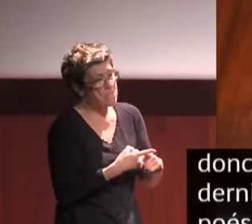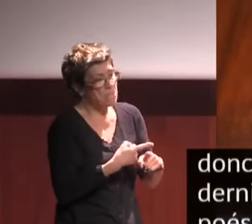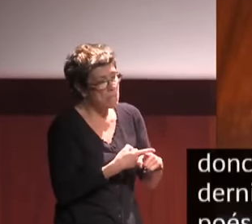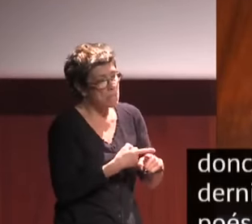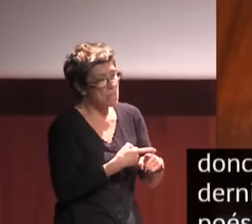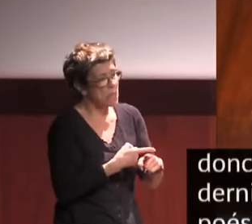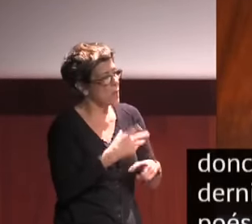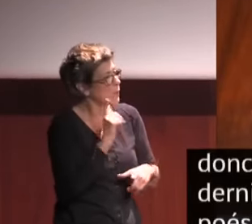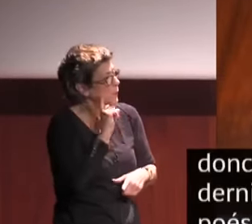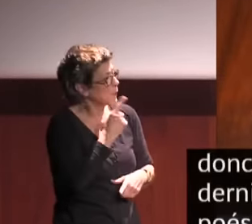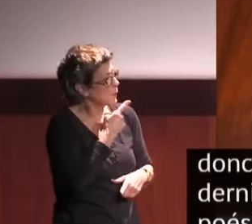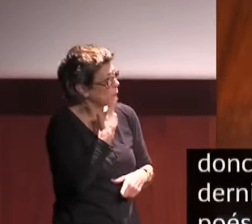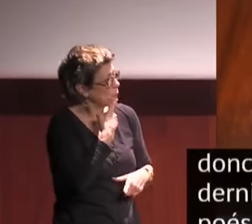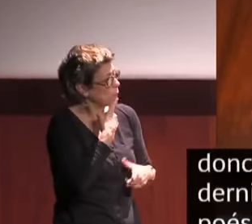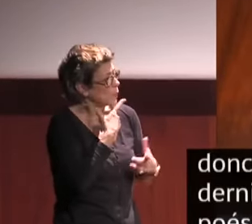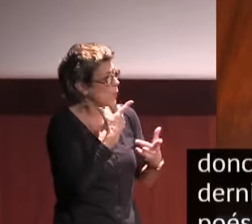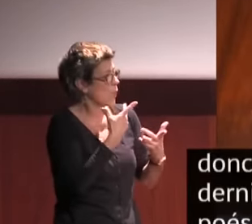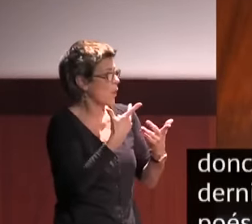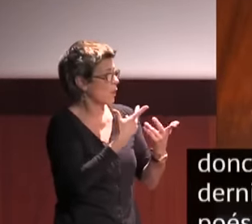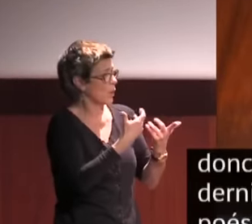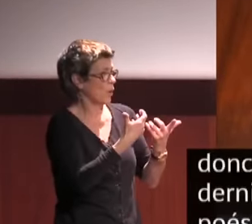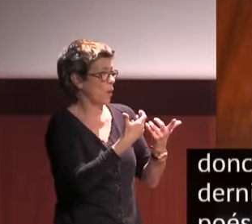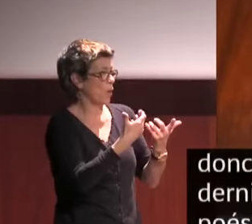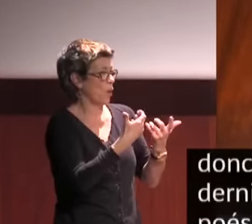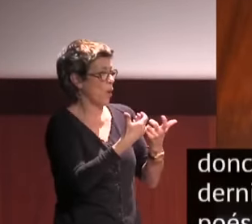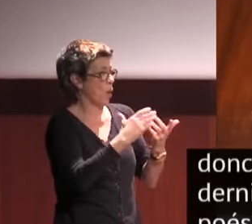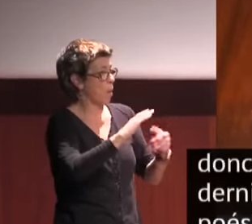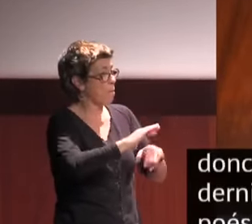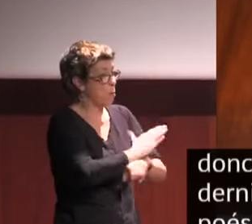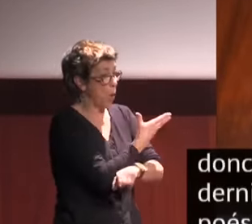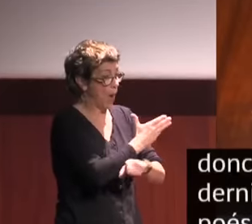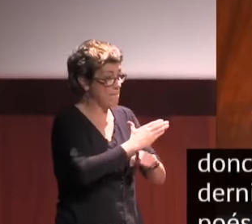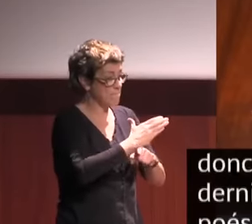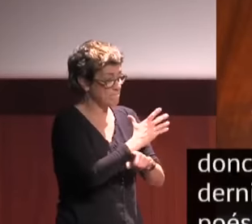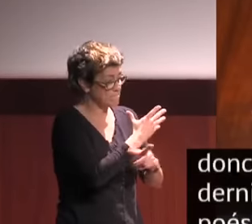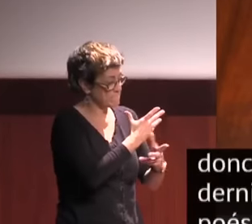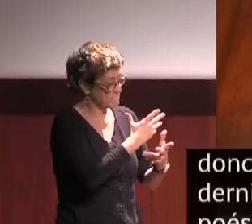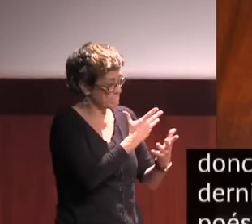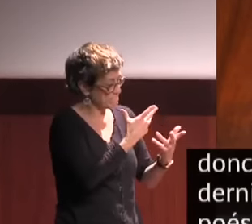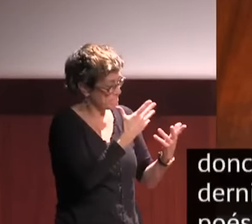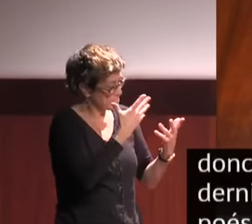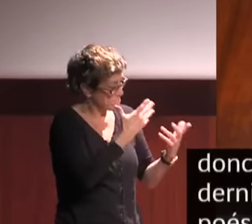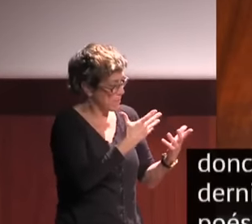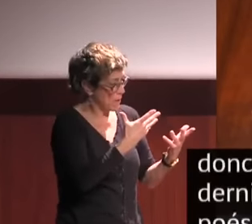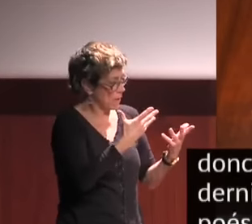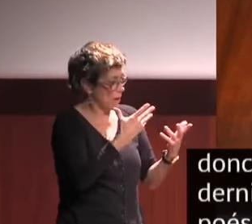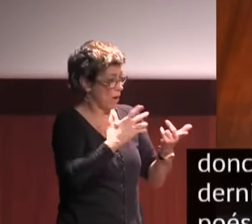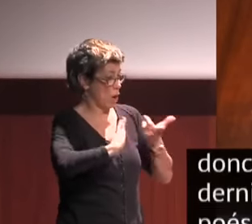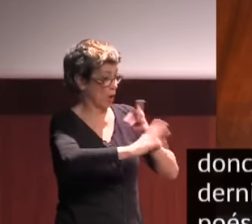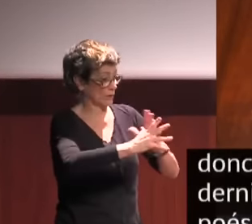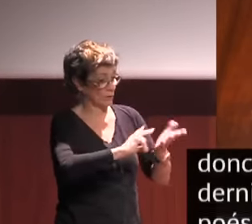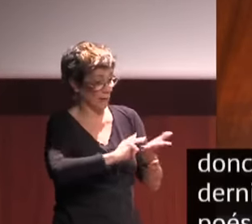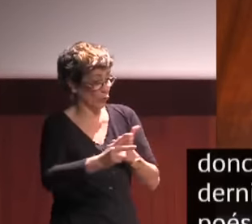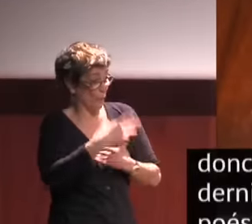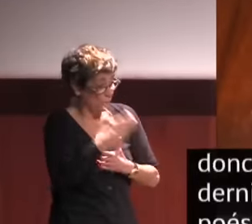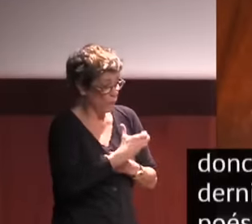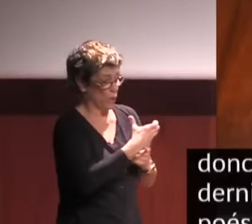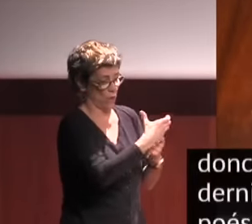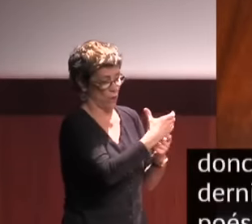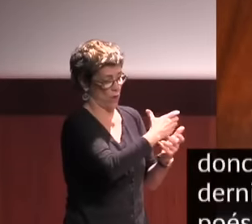sourdes nous ont demandé à avoir les versions françaises des poèmes que nous traduisons en langue des signes. Et ça,